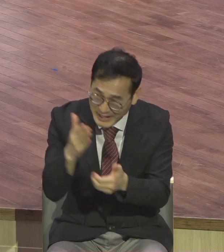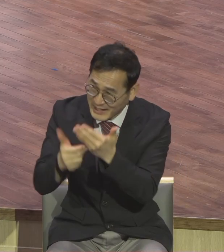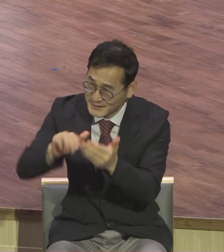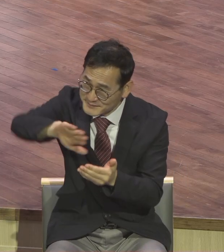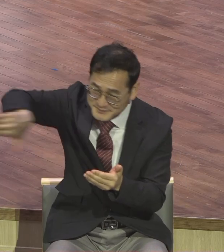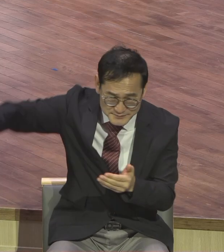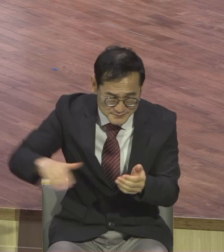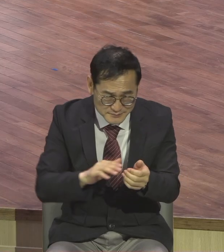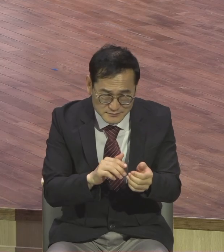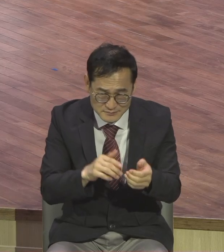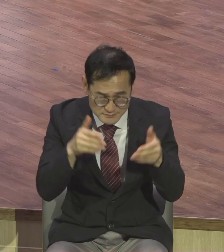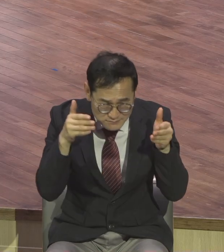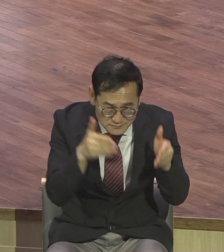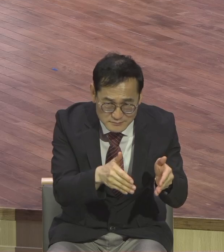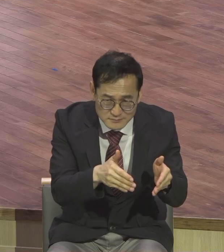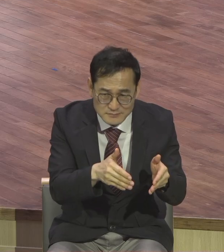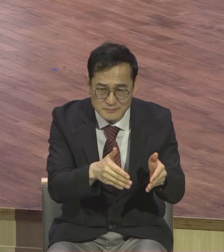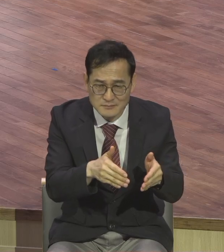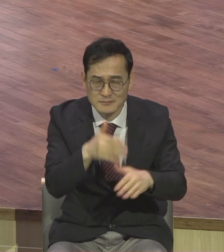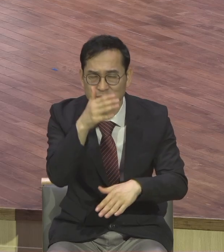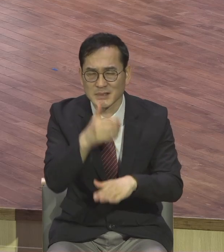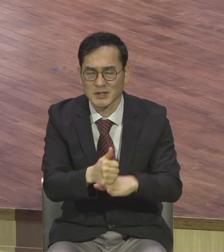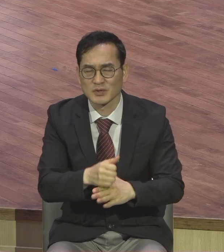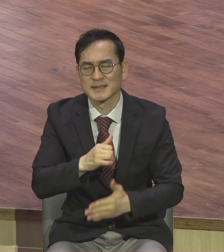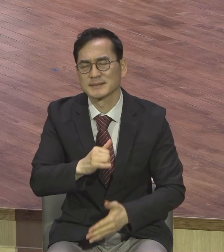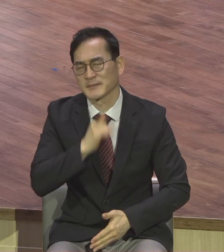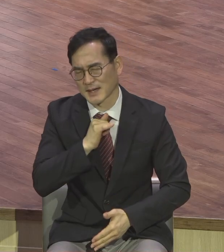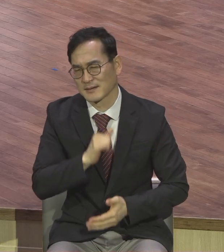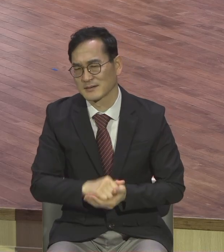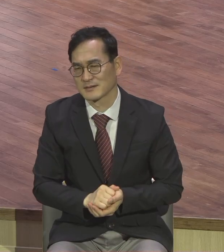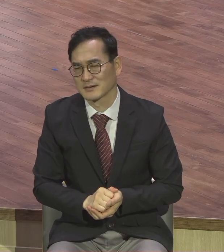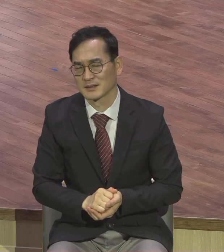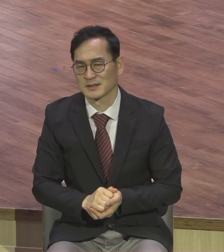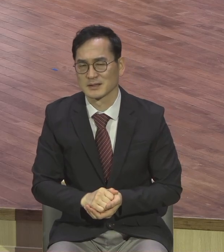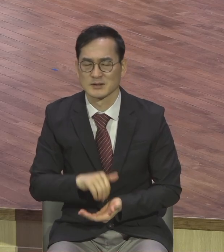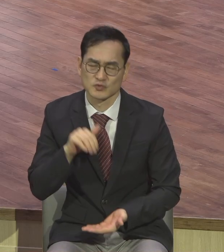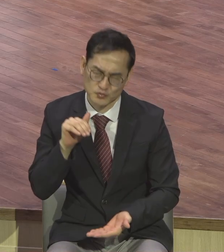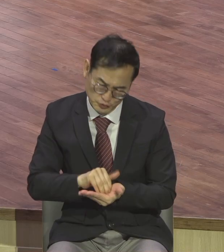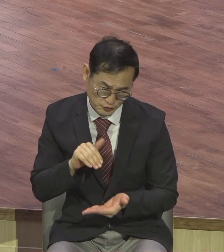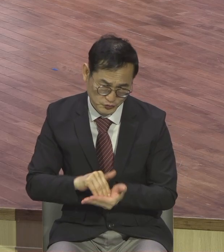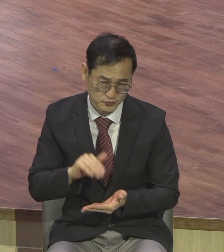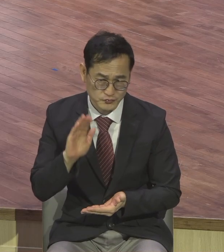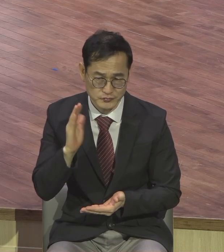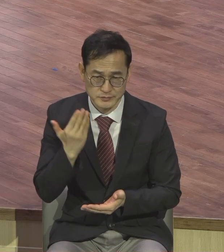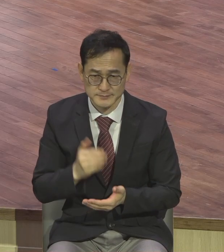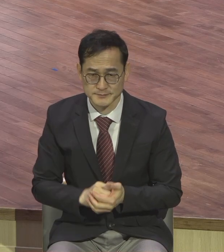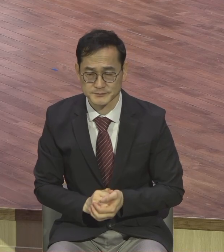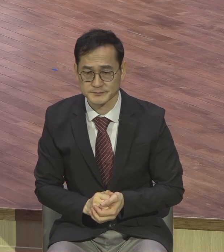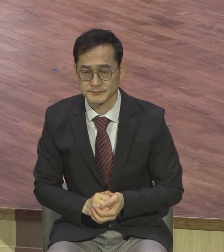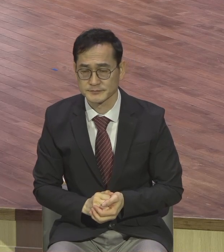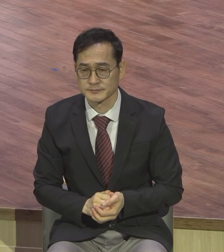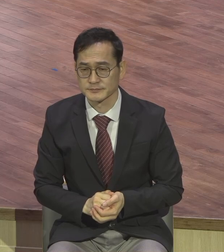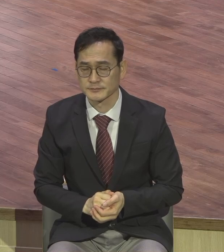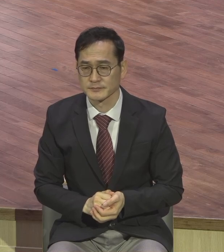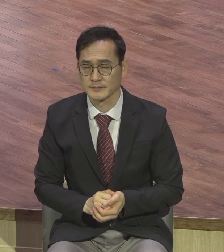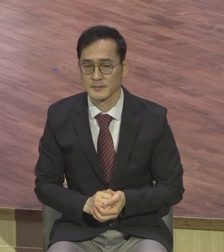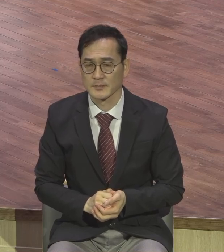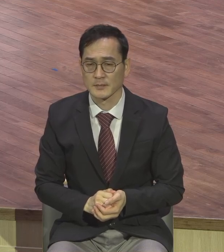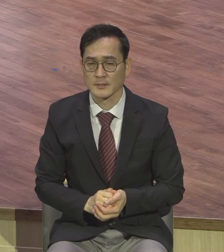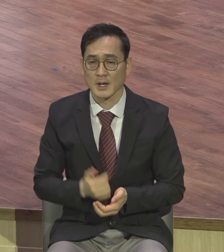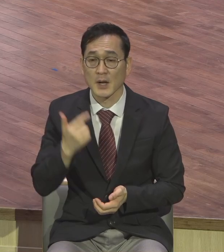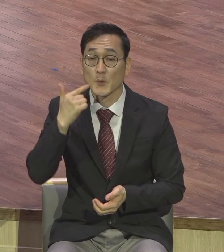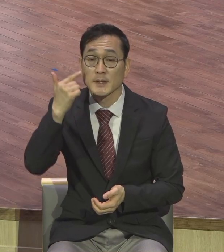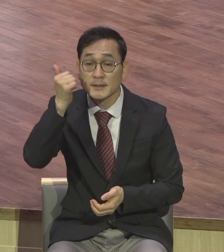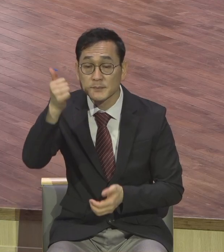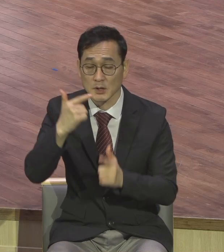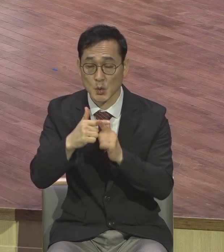됩니다. 저는 목회를 하면서도 개척을 하면서 그래요. 보통 일반적으로 목사님들이 예, 교회를 좀